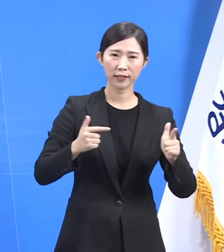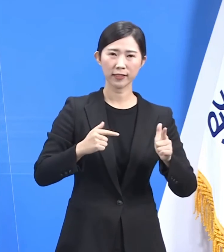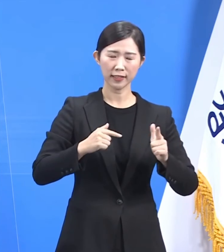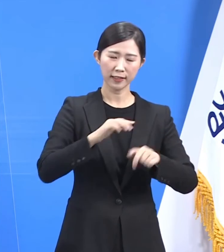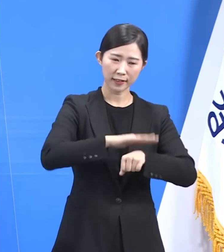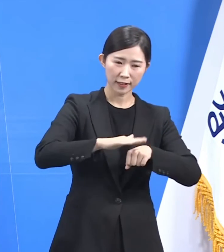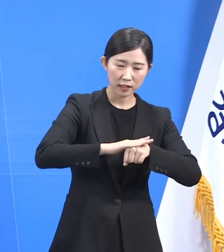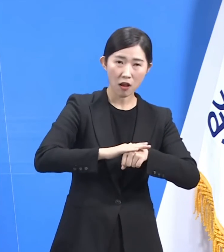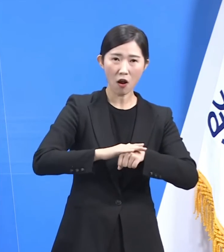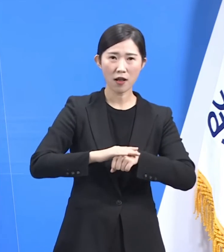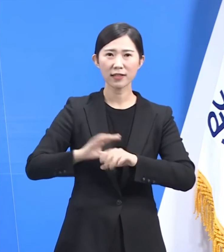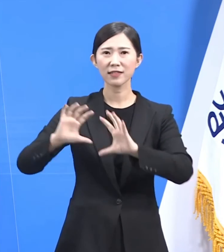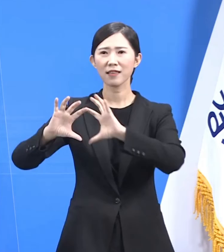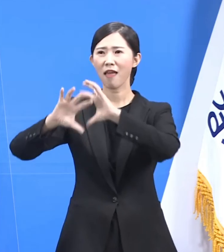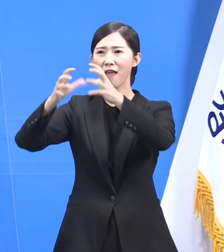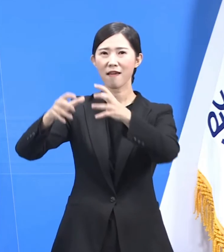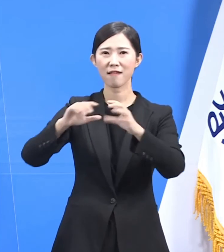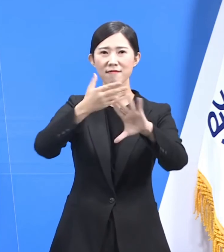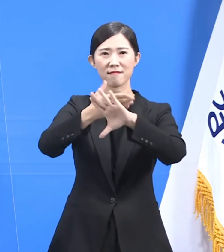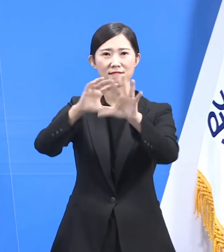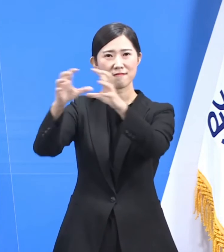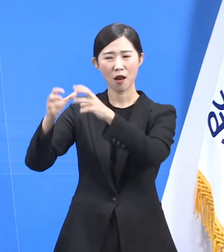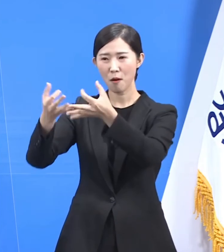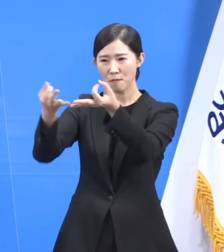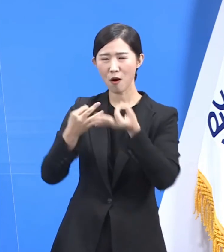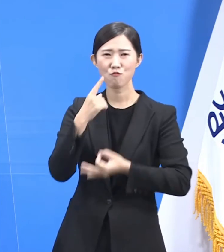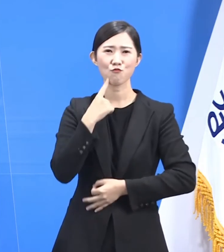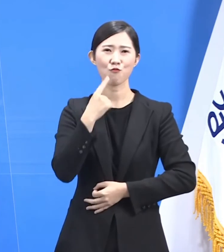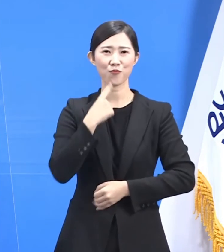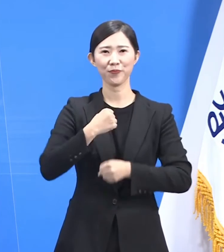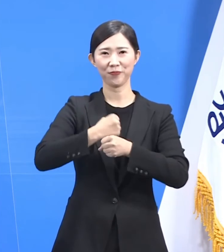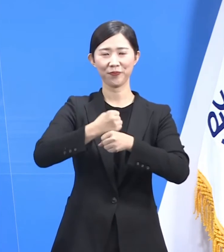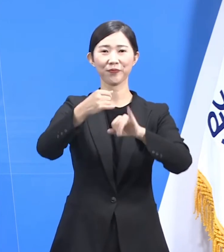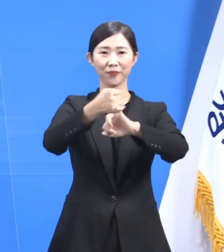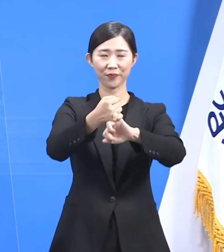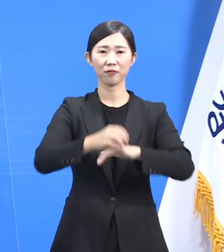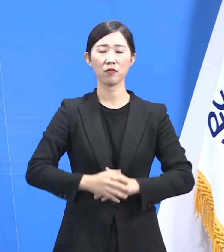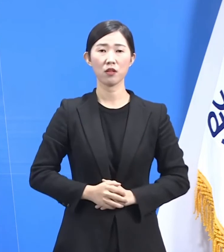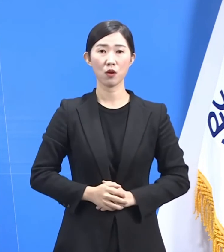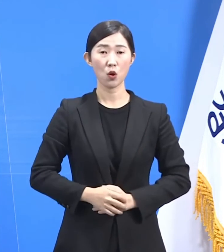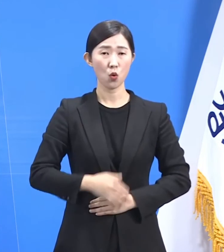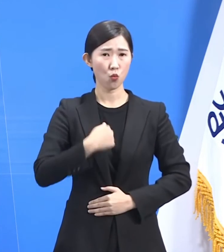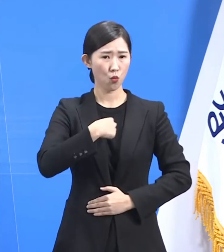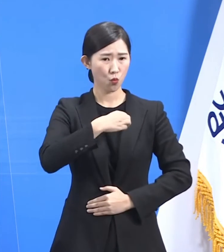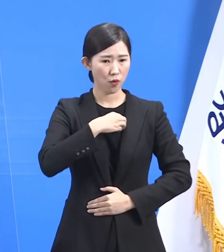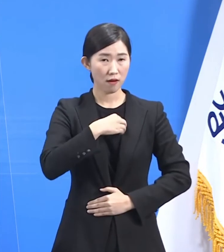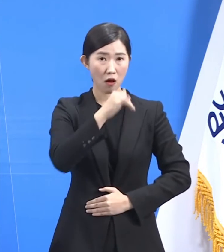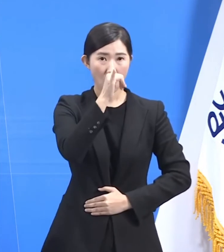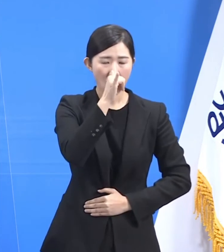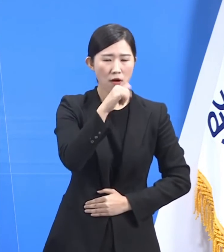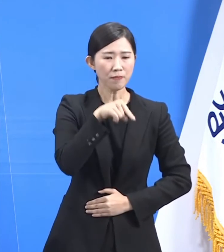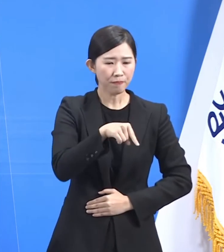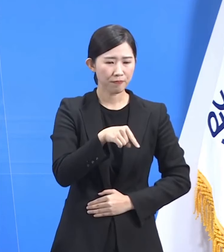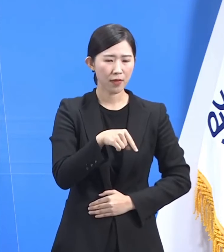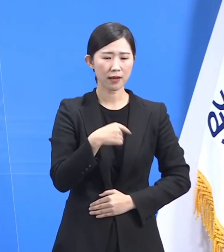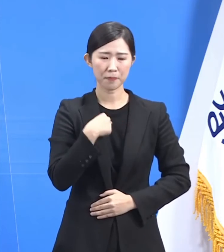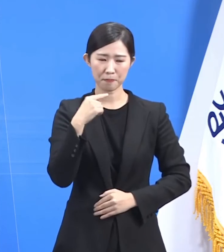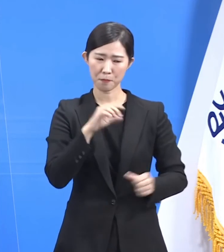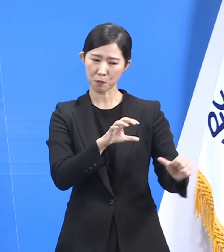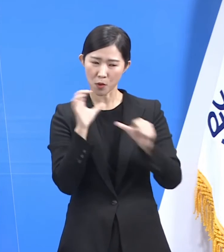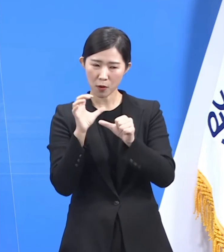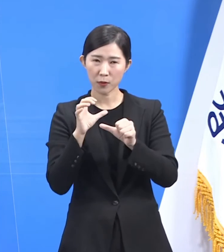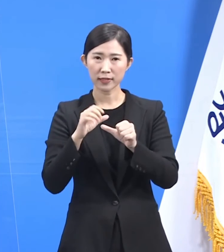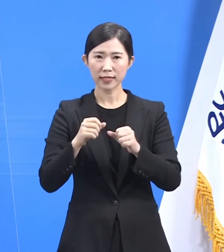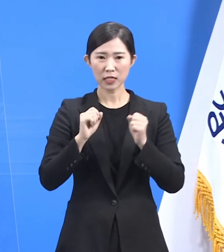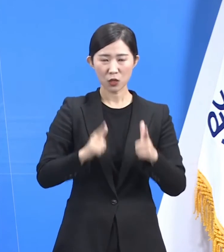부러워하는 경기도를 만들었던 것처럼 대전환의 위기를 대도약의 기회로 만들어서 전 세계가